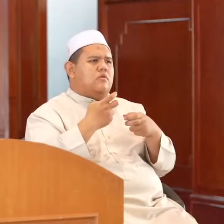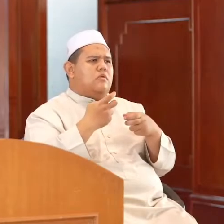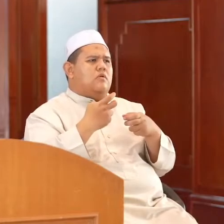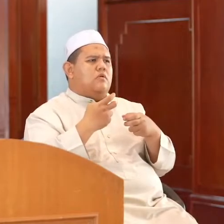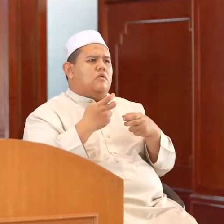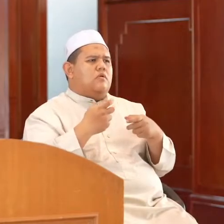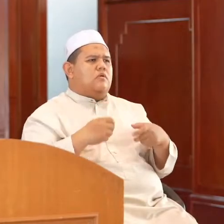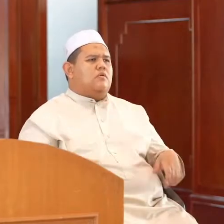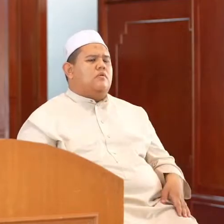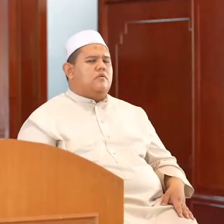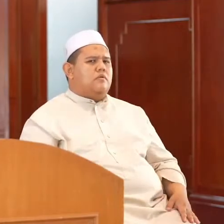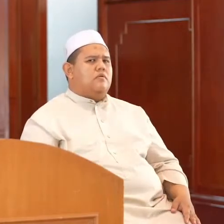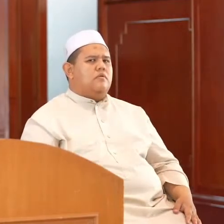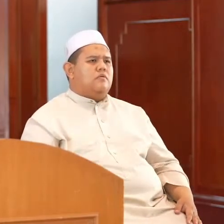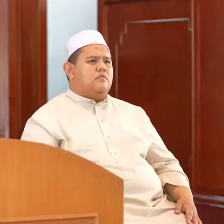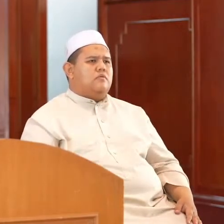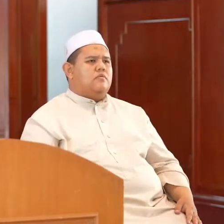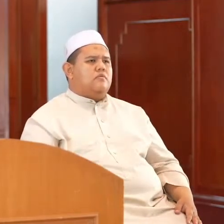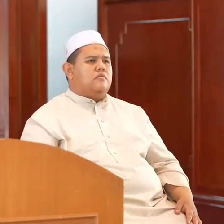sukar.